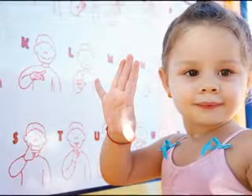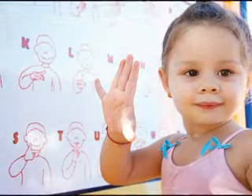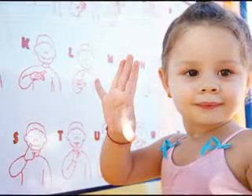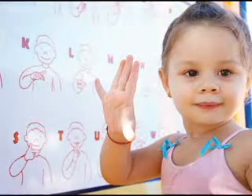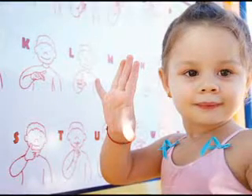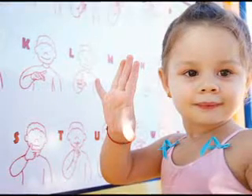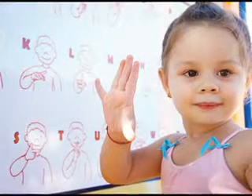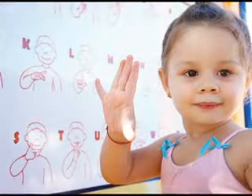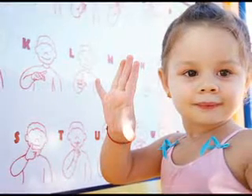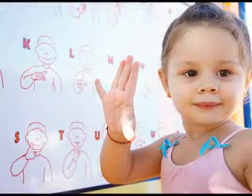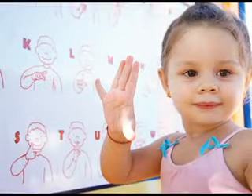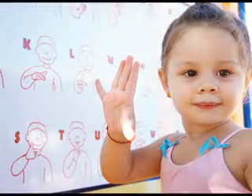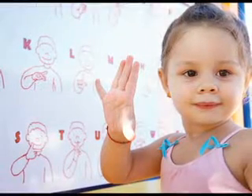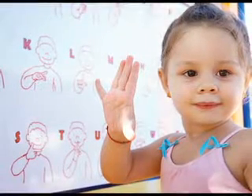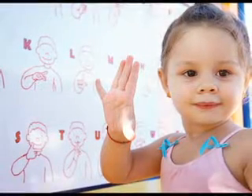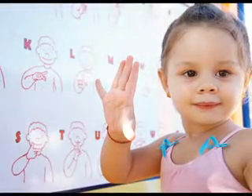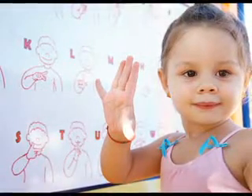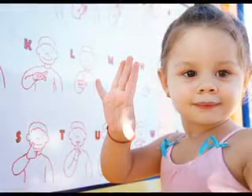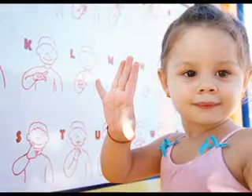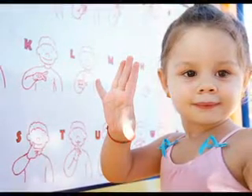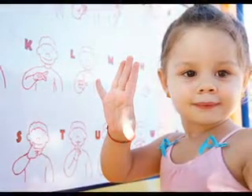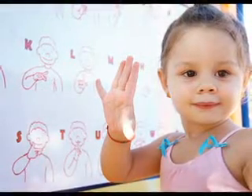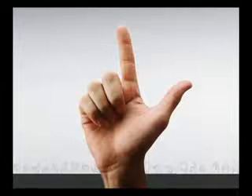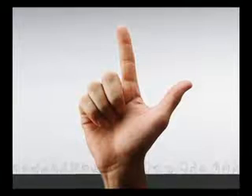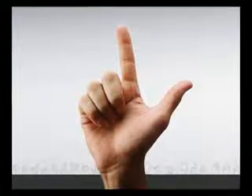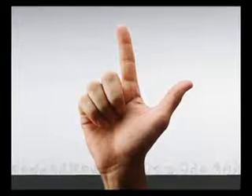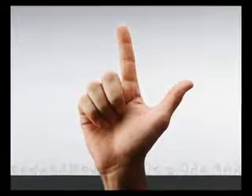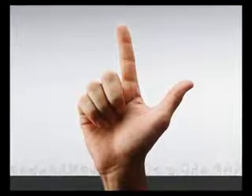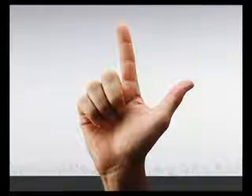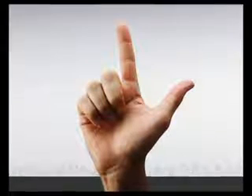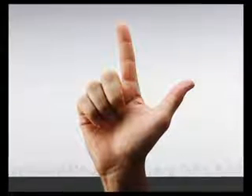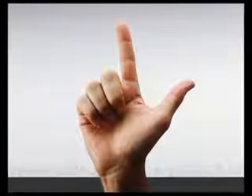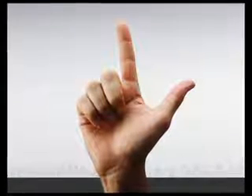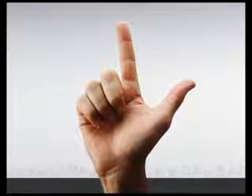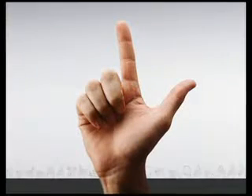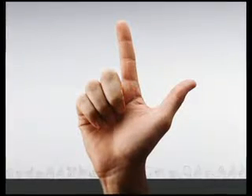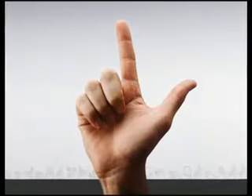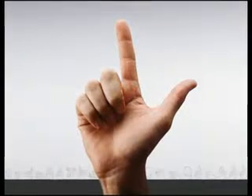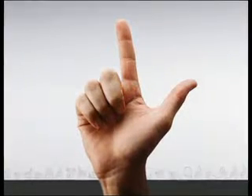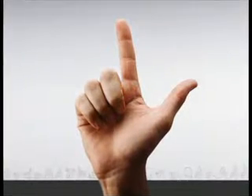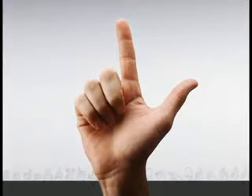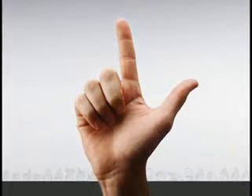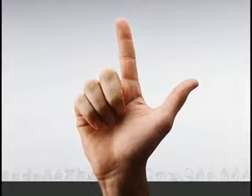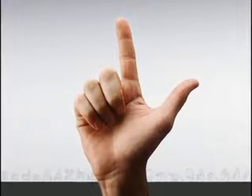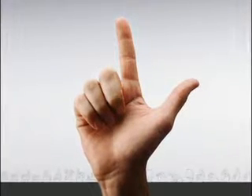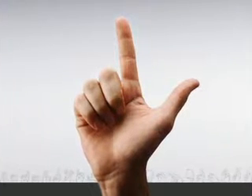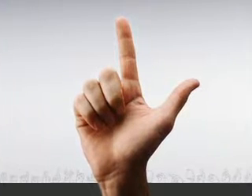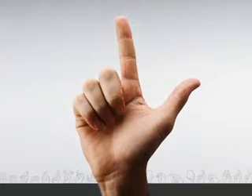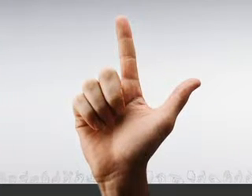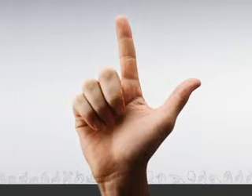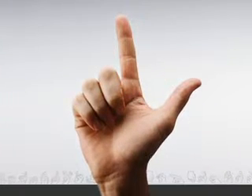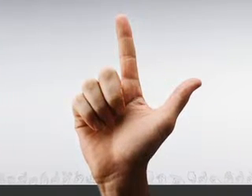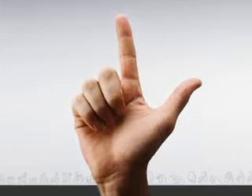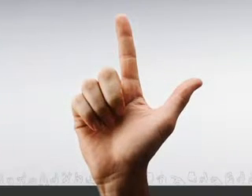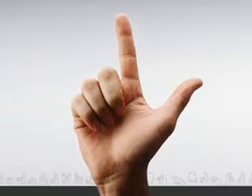aos professores e, claro, nós sabemos que também na área da saúde, na área de educacional, eles têm que ter esse curso. É uma lei,